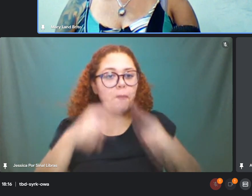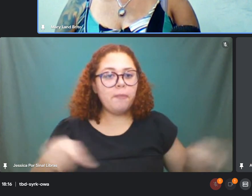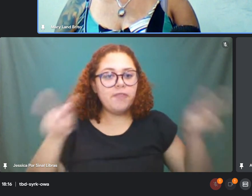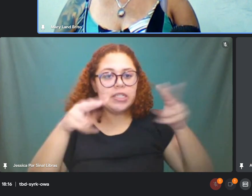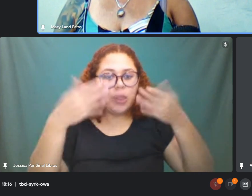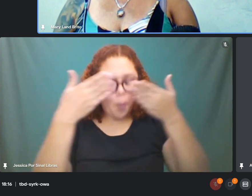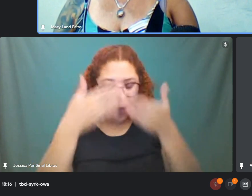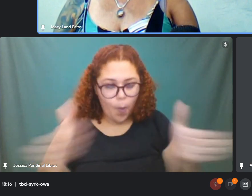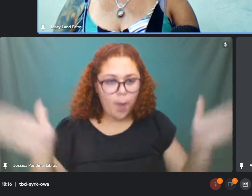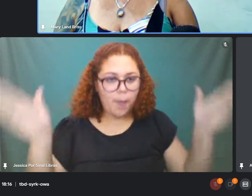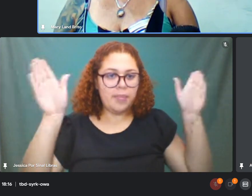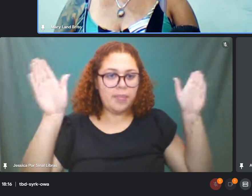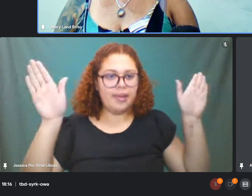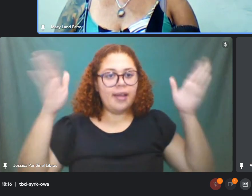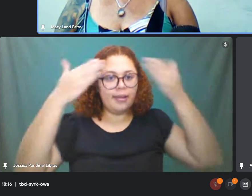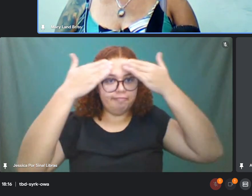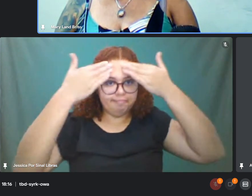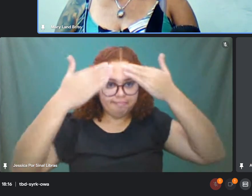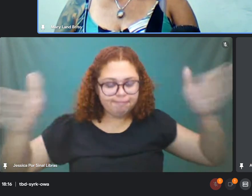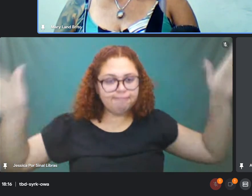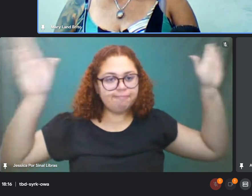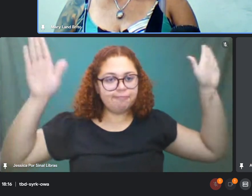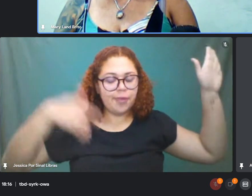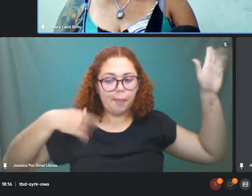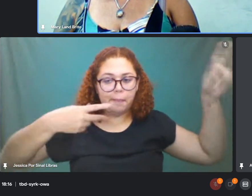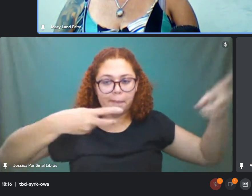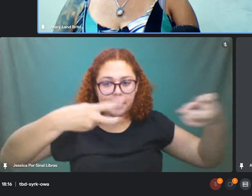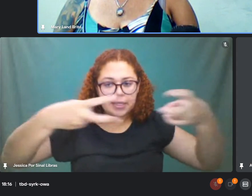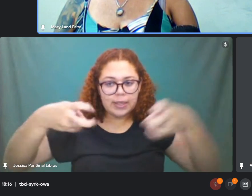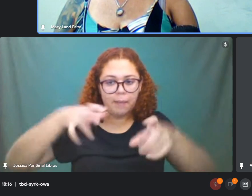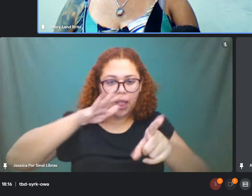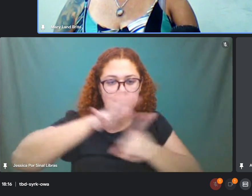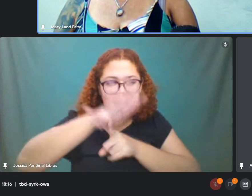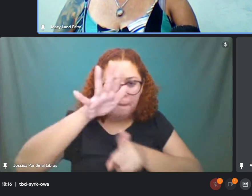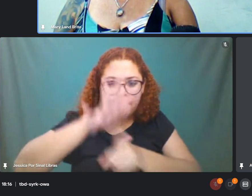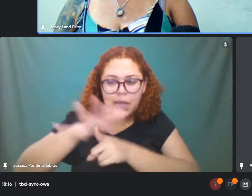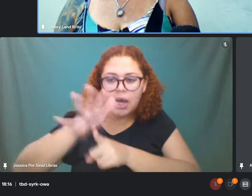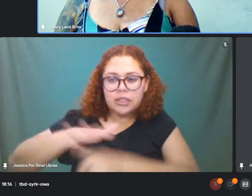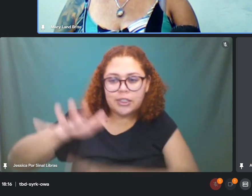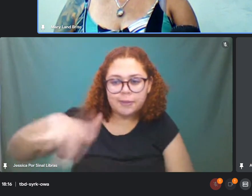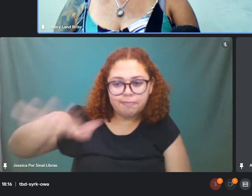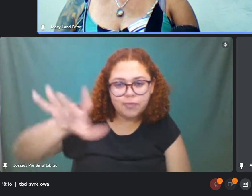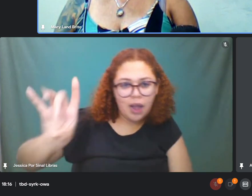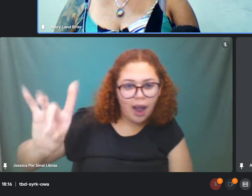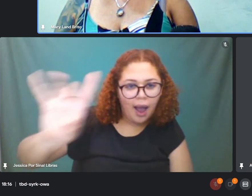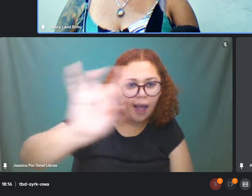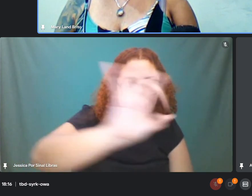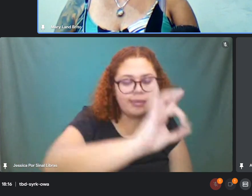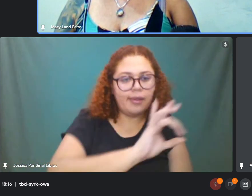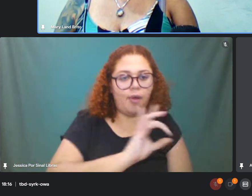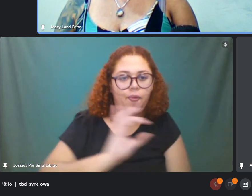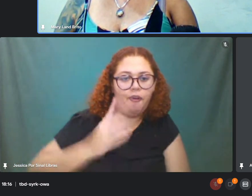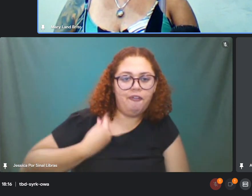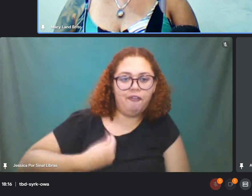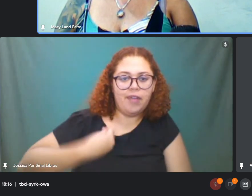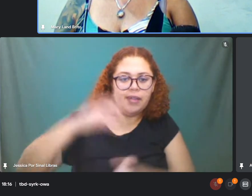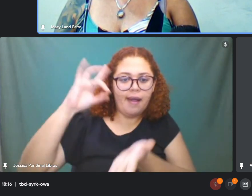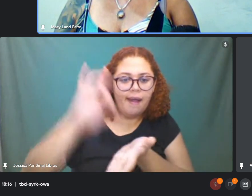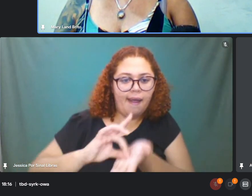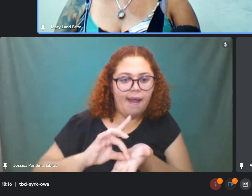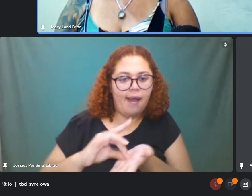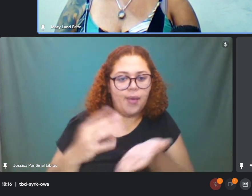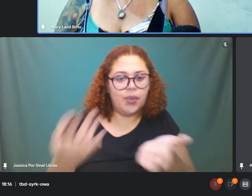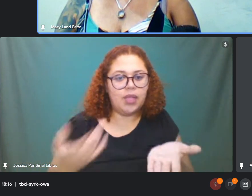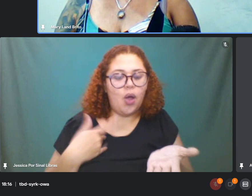e ver essas diferentes demandas e realidades. E ela trouxe algo que é a pura verdade, gente, os artistas estão